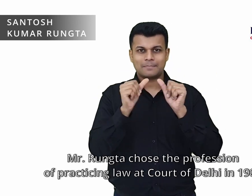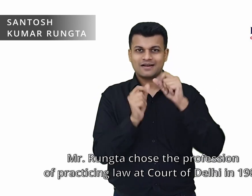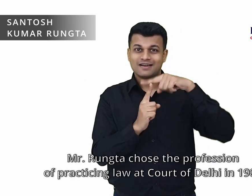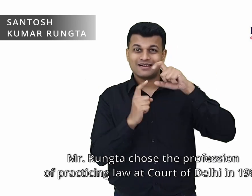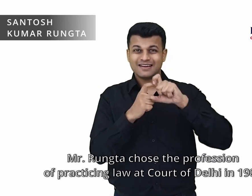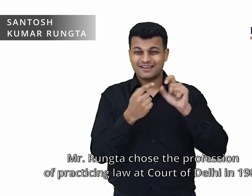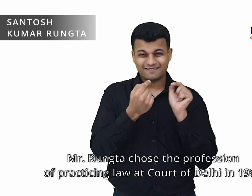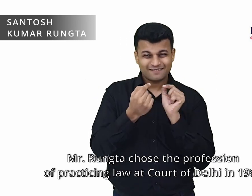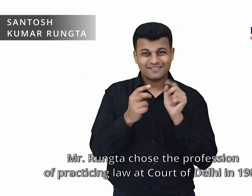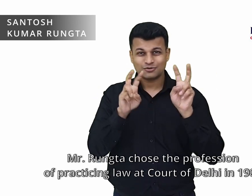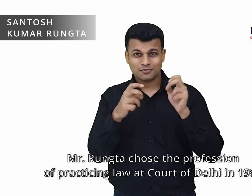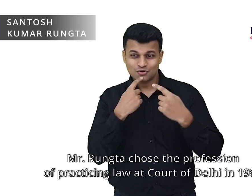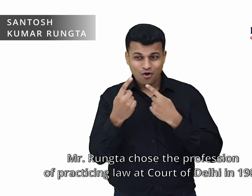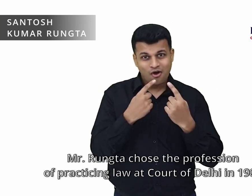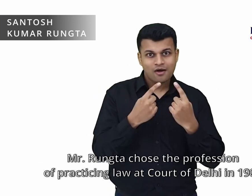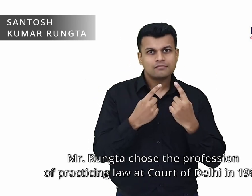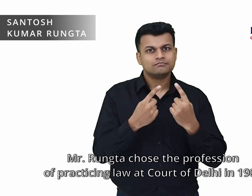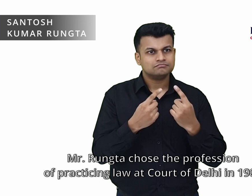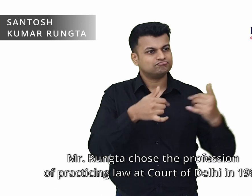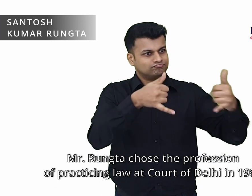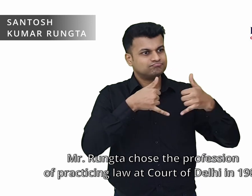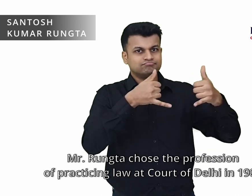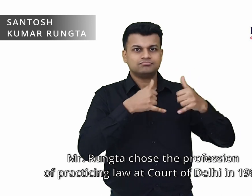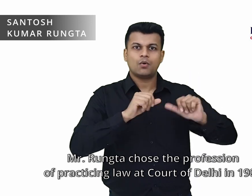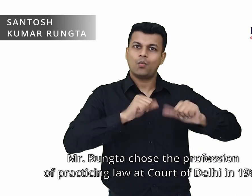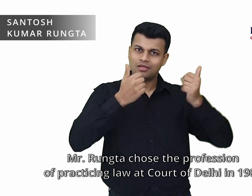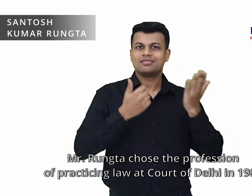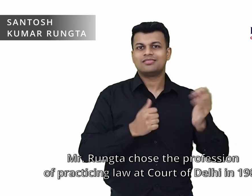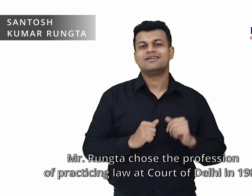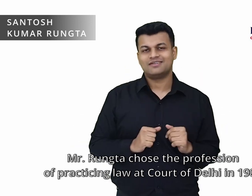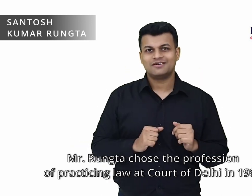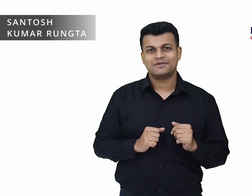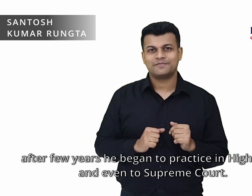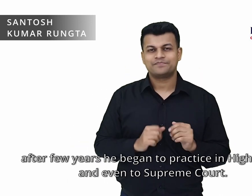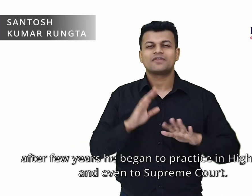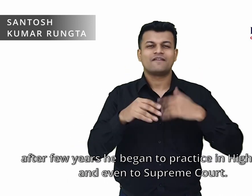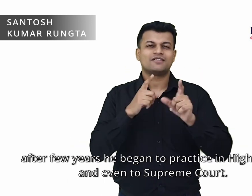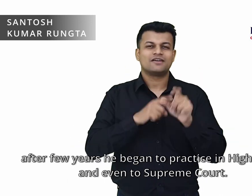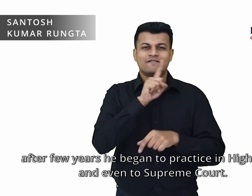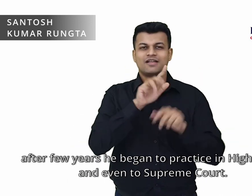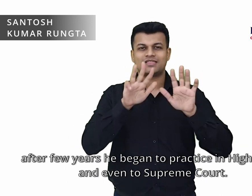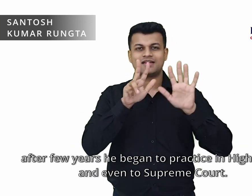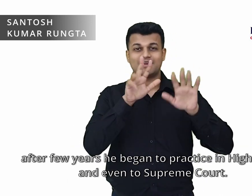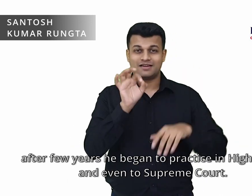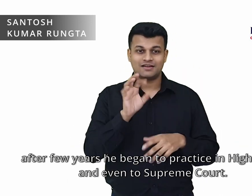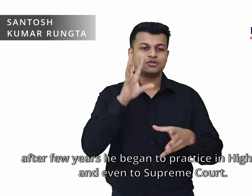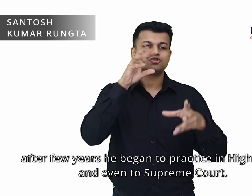रुंगटा ने 1980 में दिल्ली के न्यायालय में वकालत करने का पेशा चुना और कुछ वर्षों के बाद उन्होंने उच्च